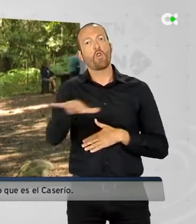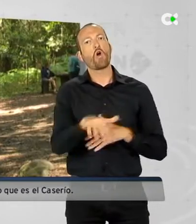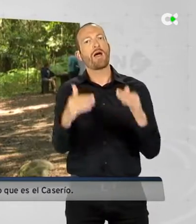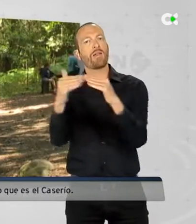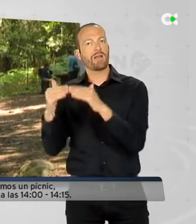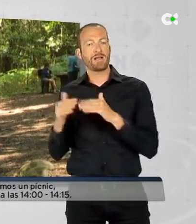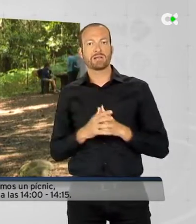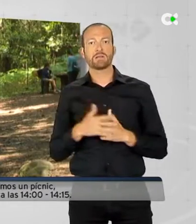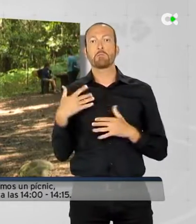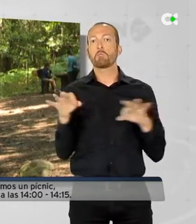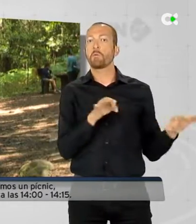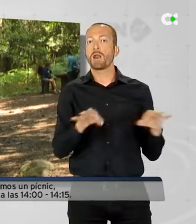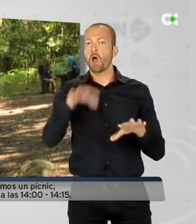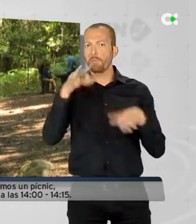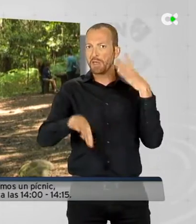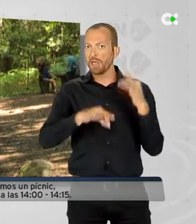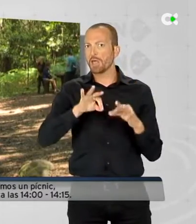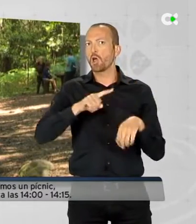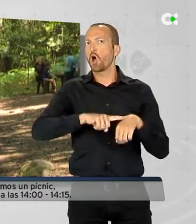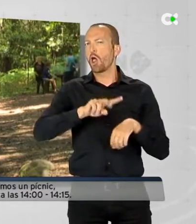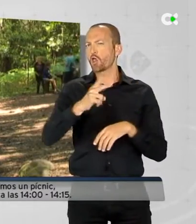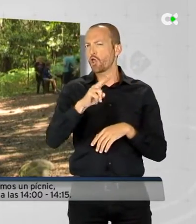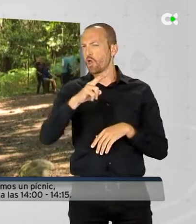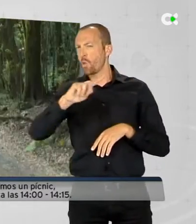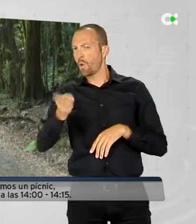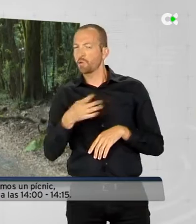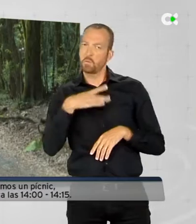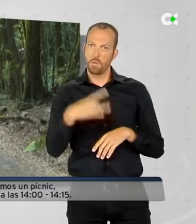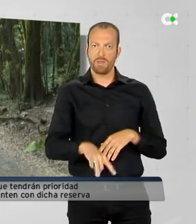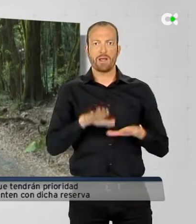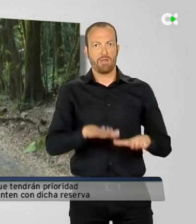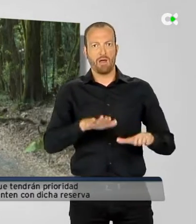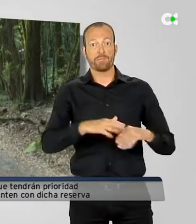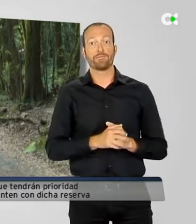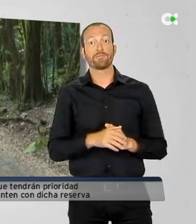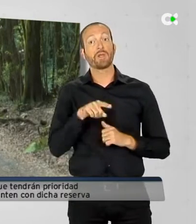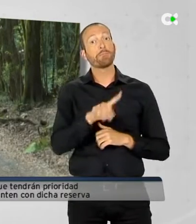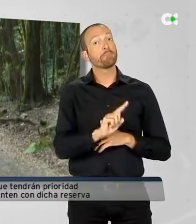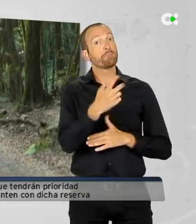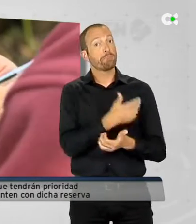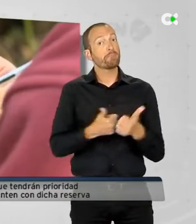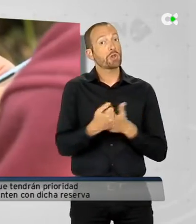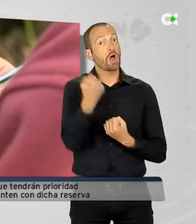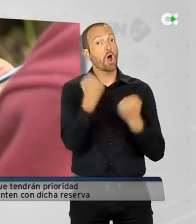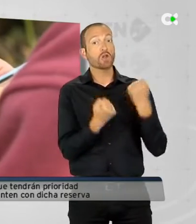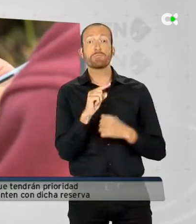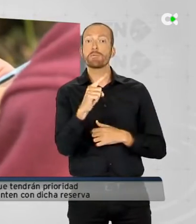Y preparamos un picnic, tenemos hasta las 2 de la tarde, 2:15. Un paso en el que tendrán prioridad los coches que cuenten con dicha